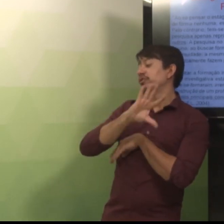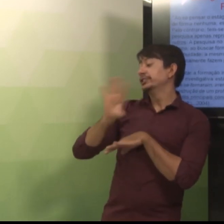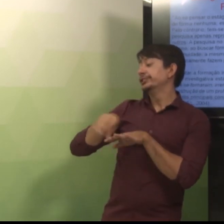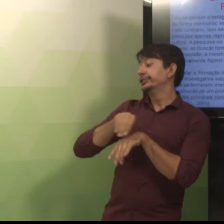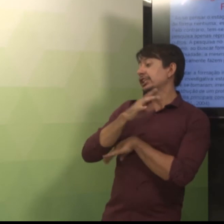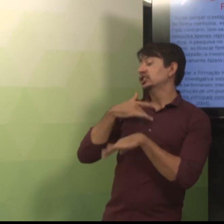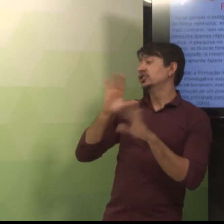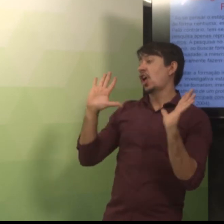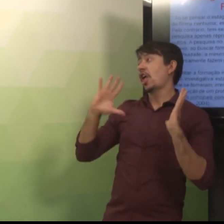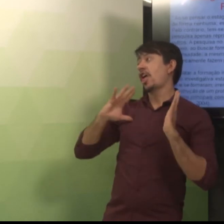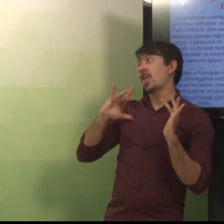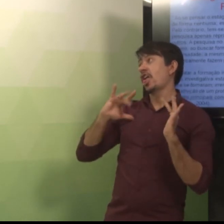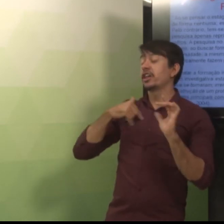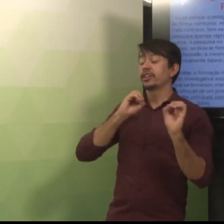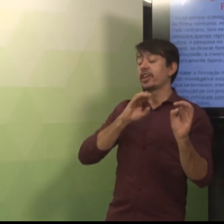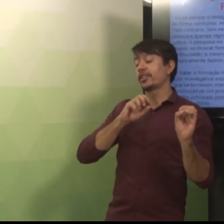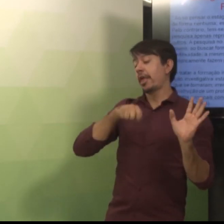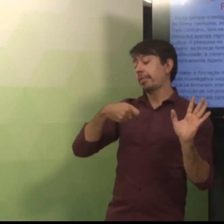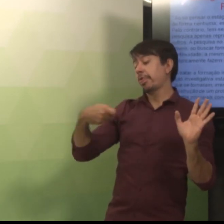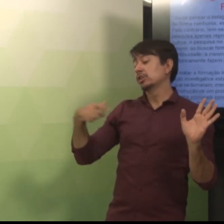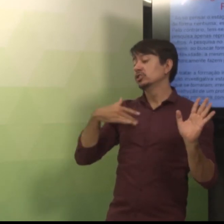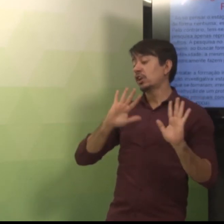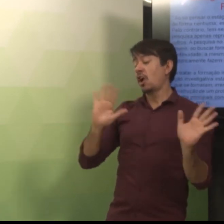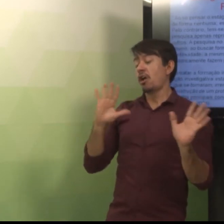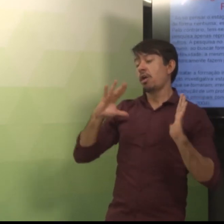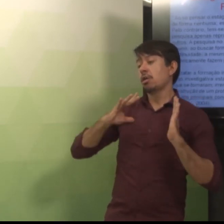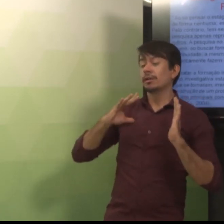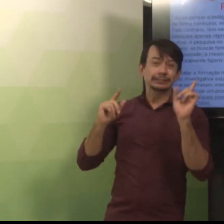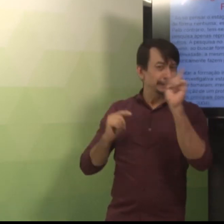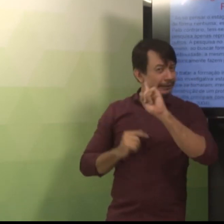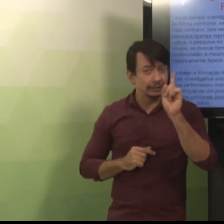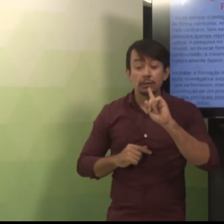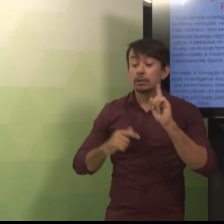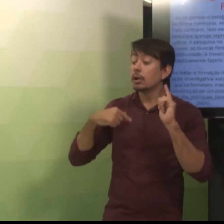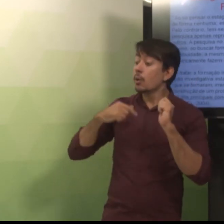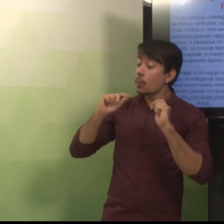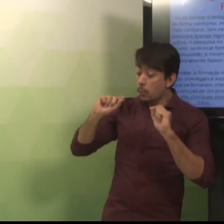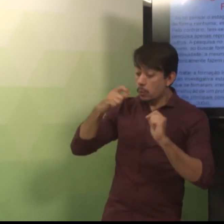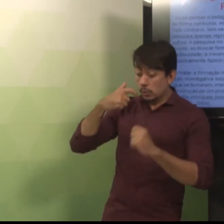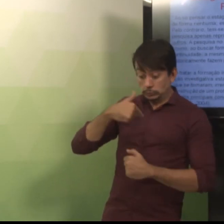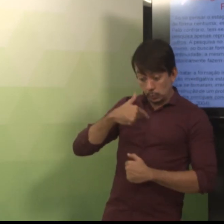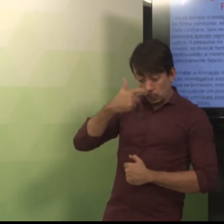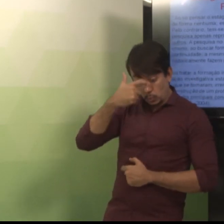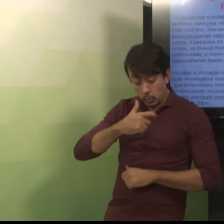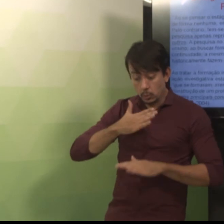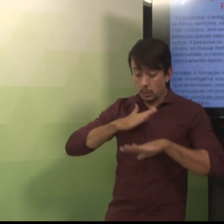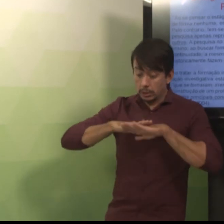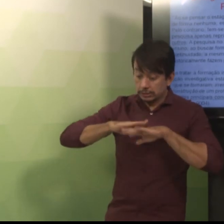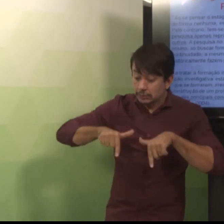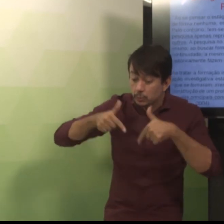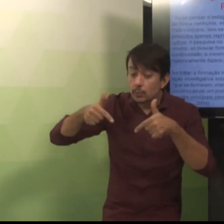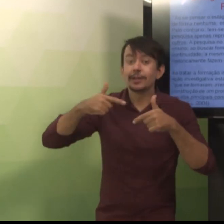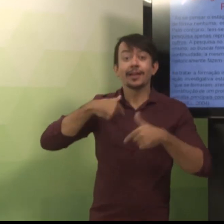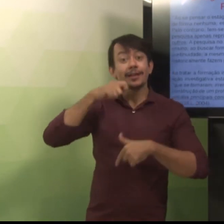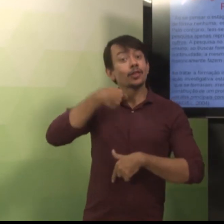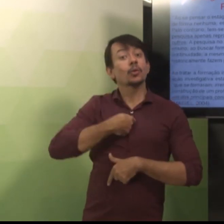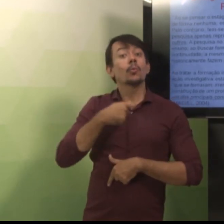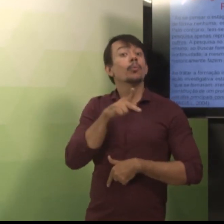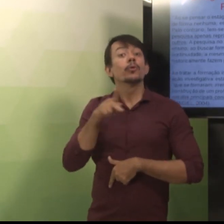estagnado, somente repassando o conteúdo. Não, somente passando sinais. Não é isso. Eu como professor, eu preciso